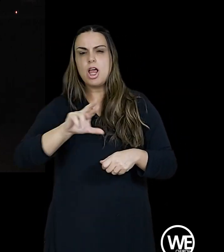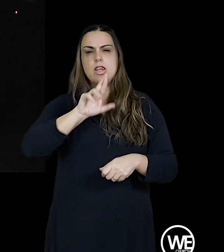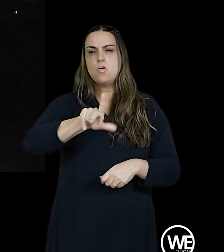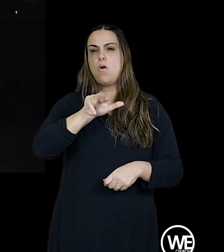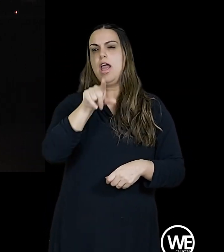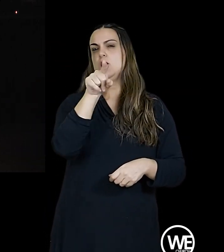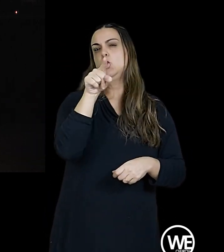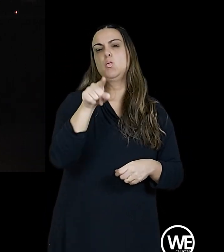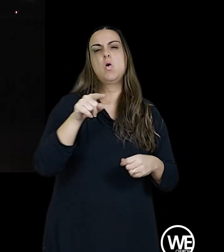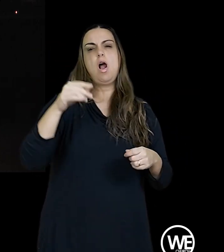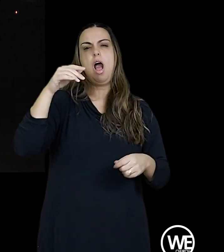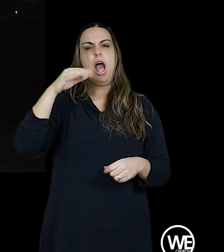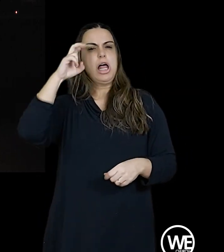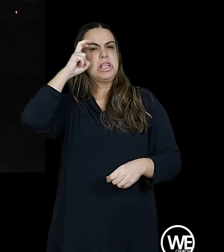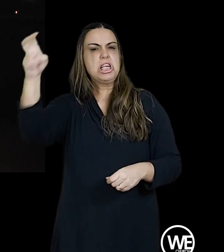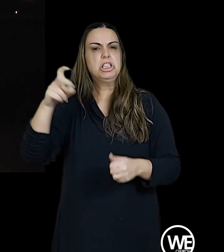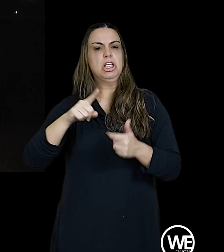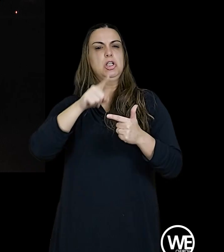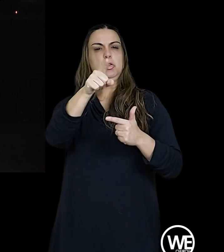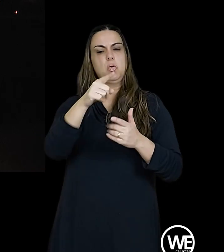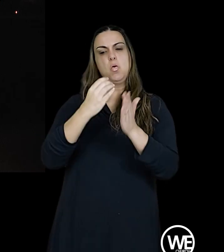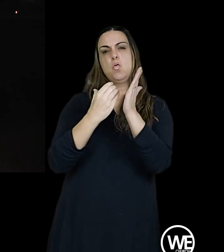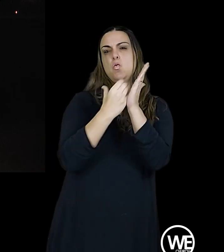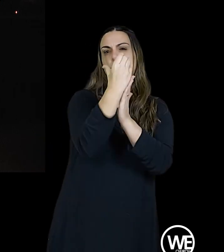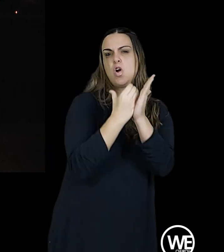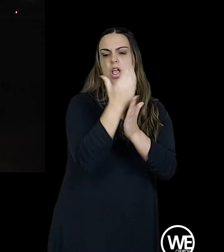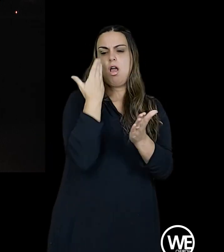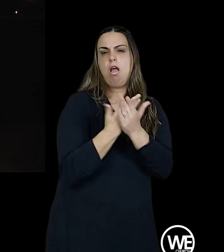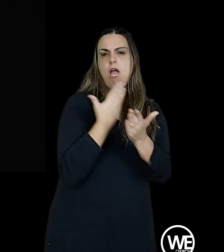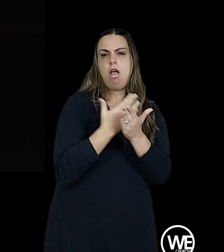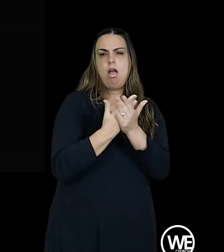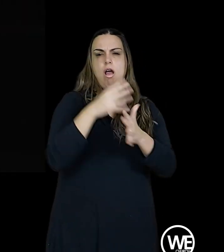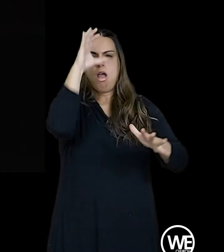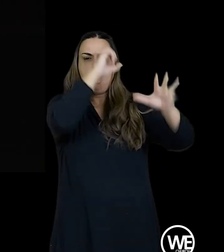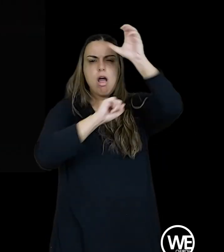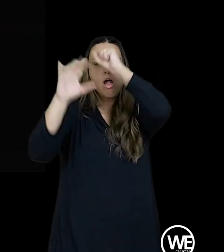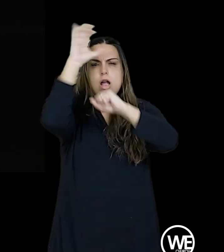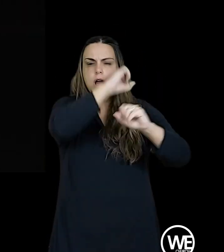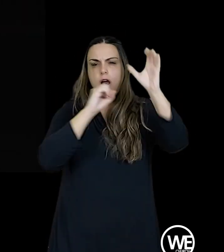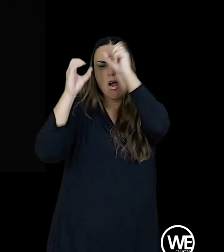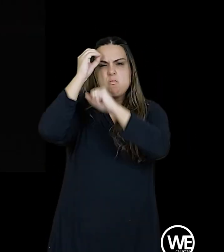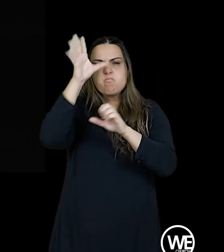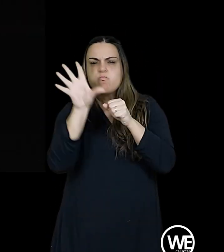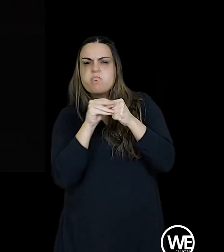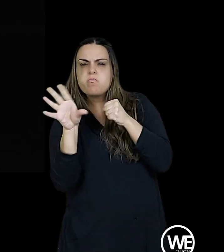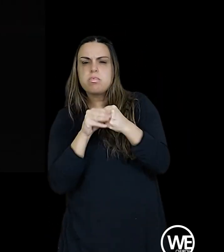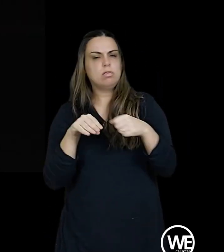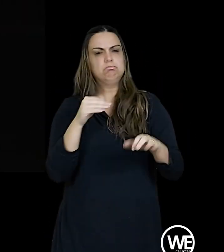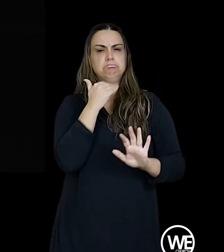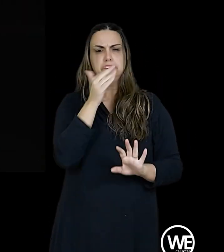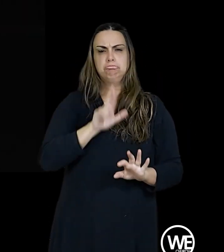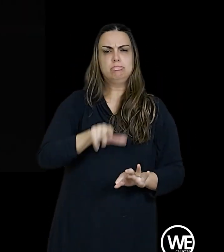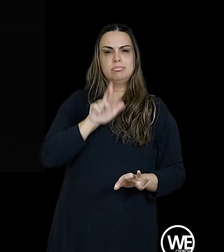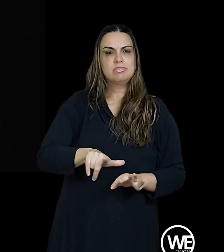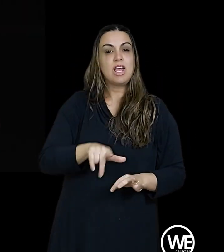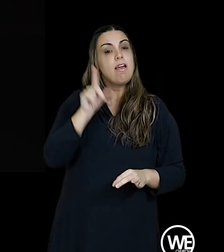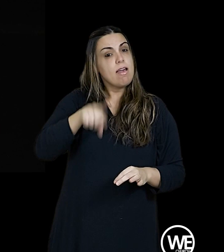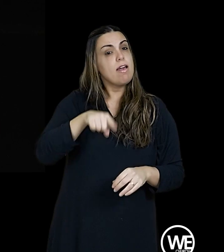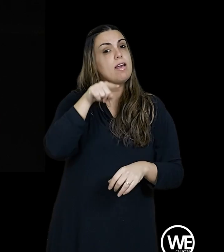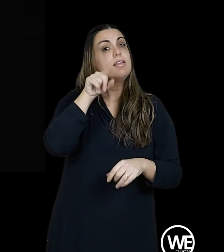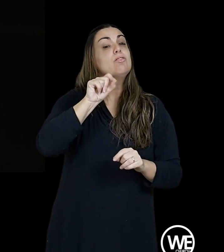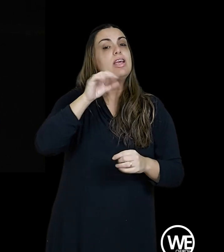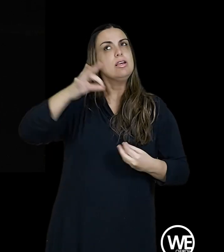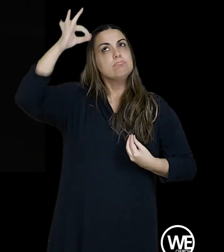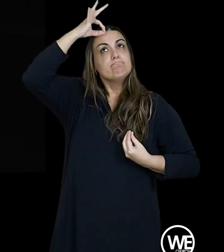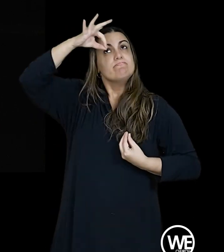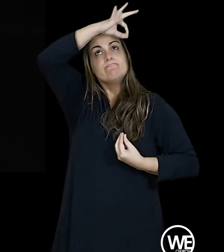com o seu exterior, não tem a ver com aquilo que você adquire nesse mundo, mas tem a ver com quem habita em você. Você é um vaso de barro, e